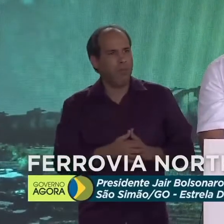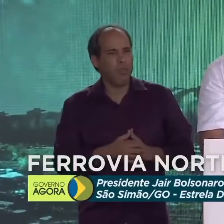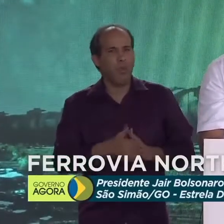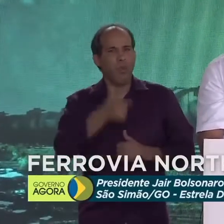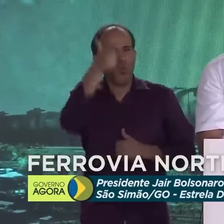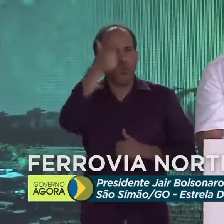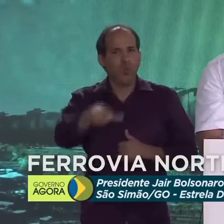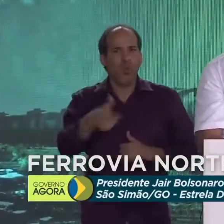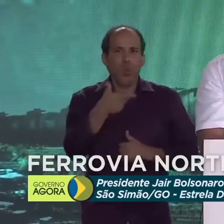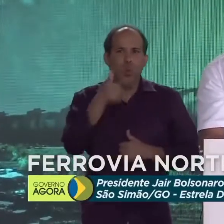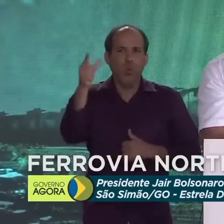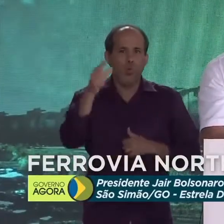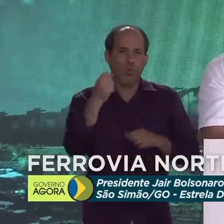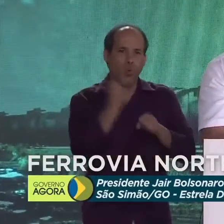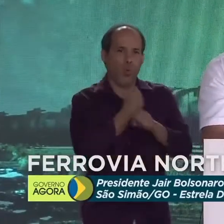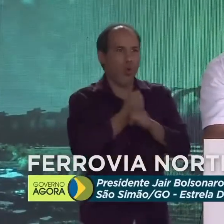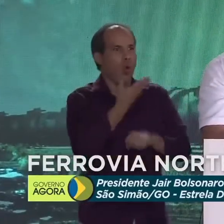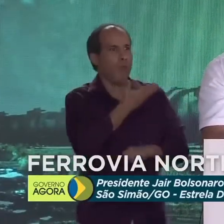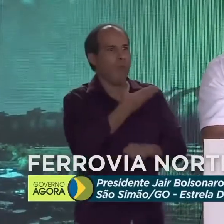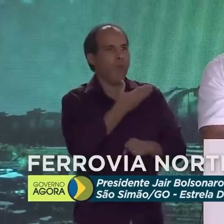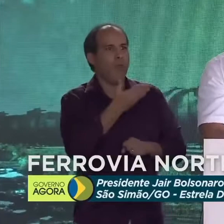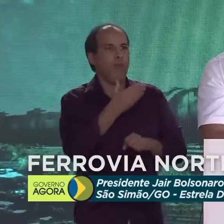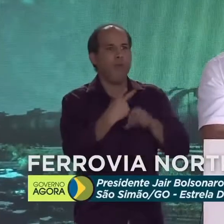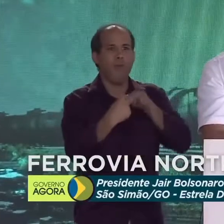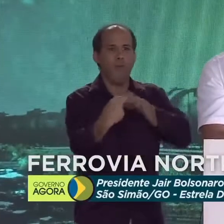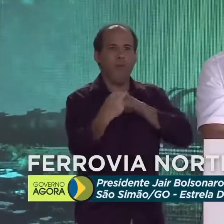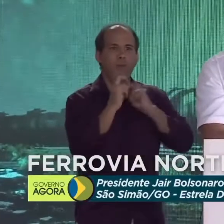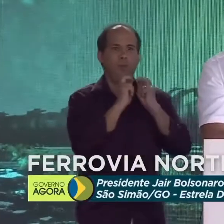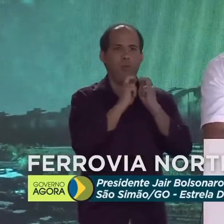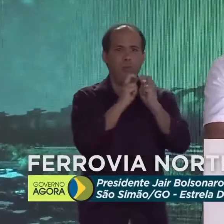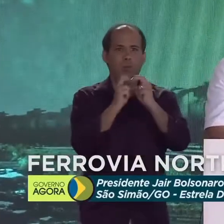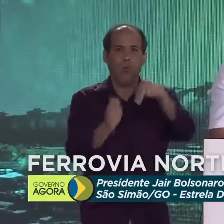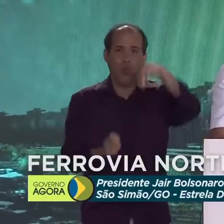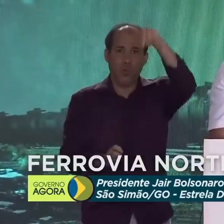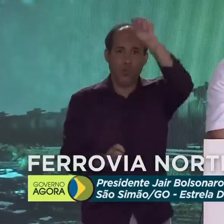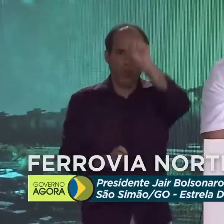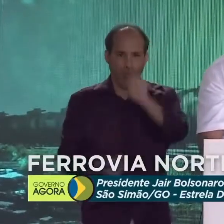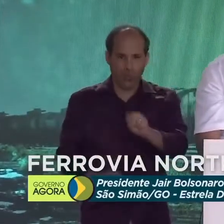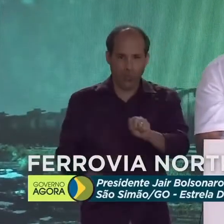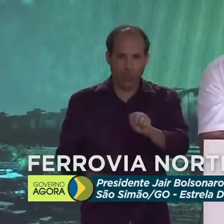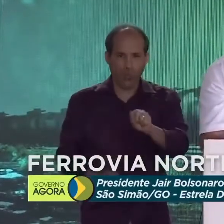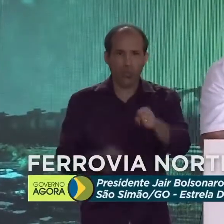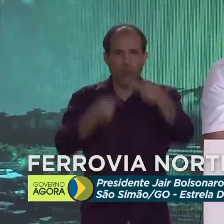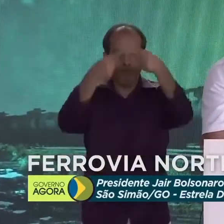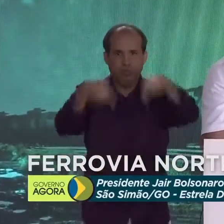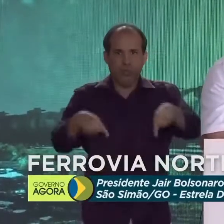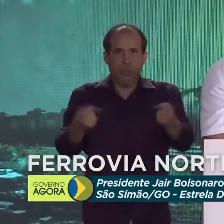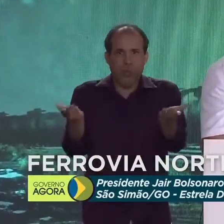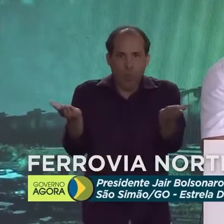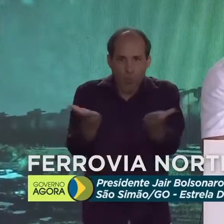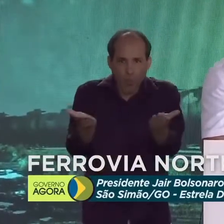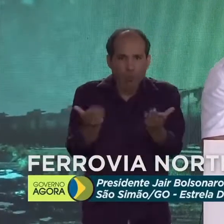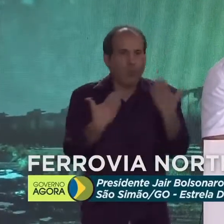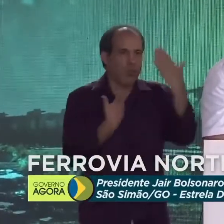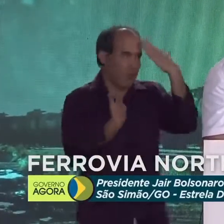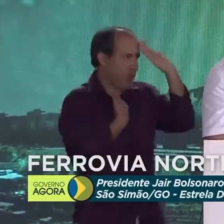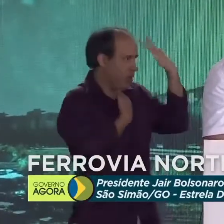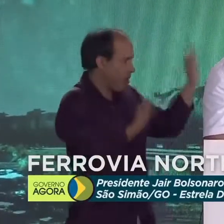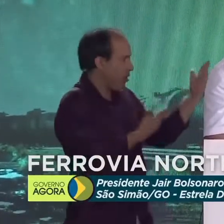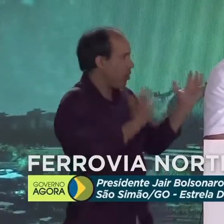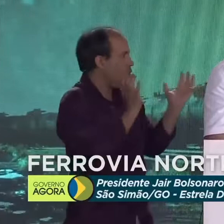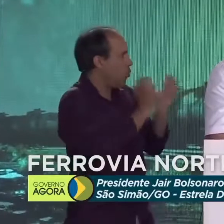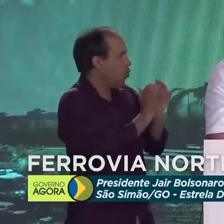mais um trecho dessa ferrovia Norte-Sul sendo inaugurado. Agradecemos a